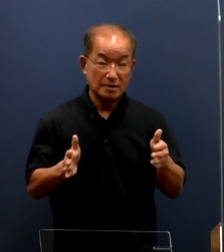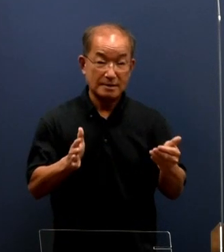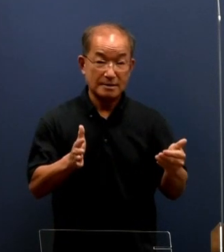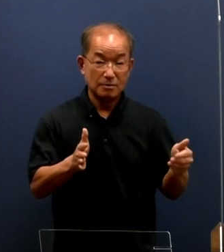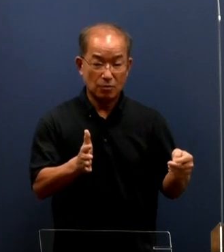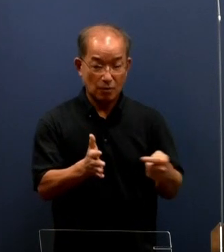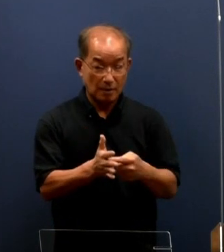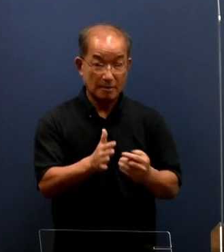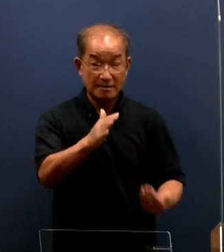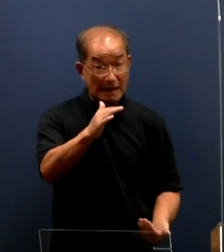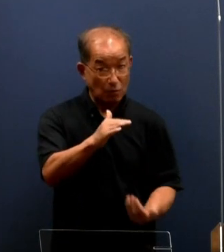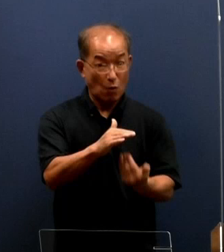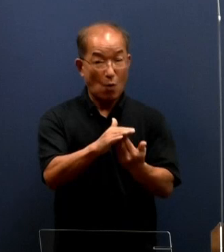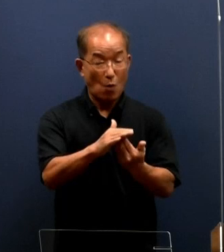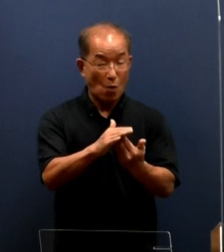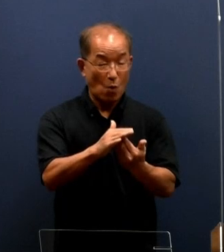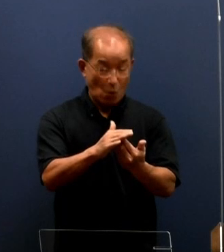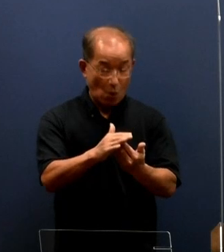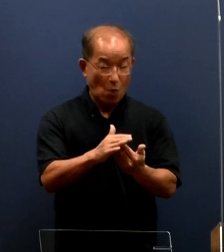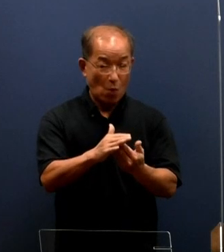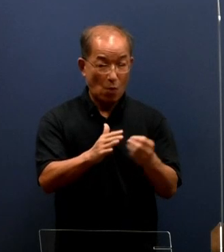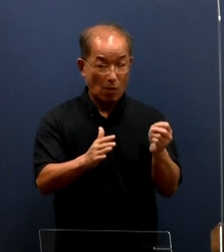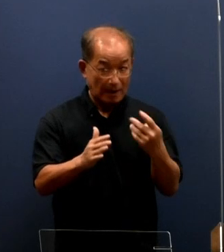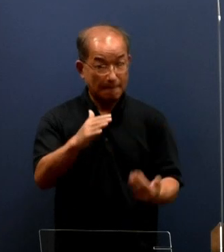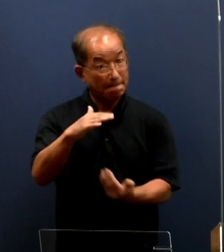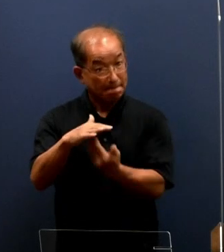です。その